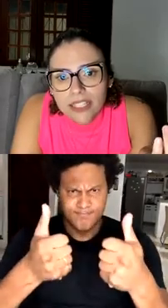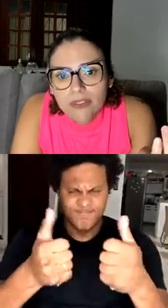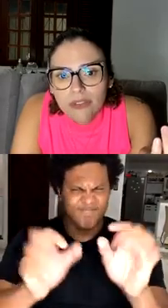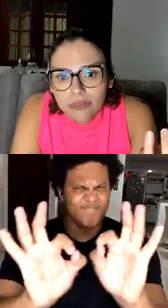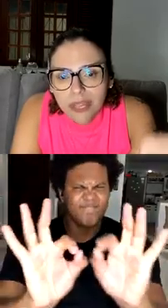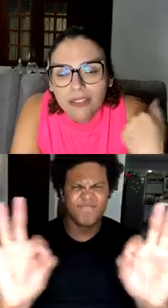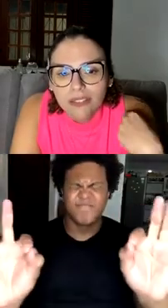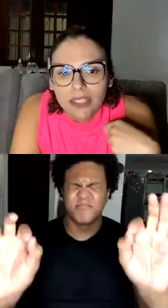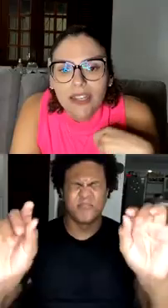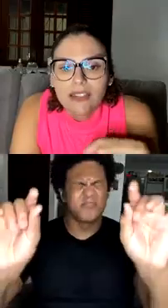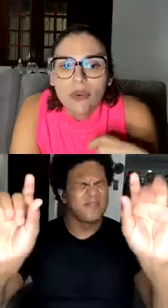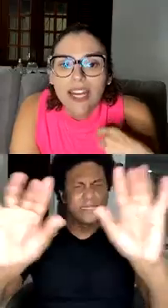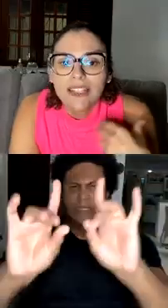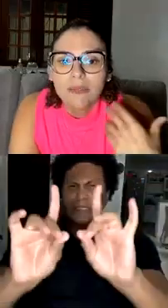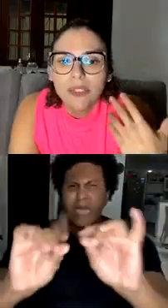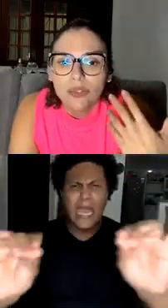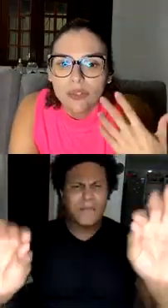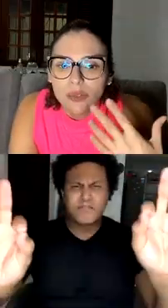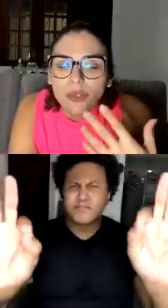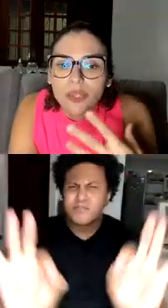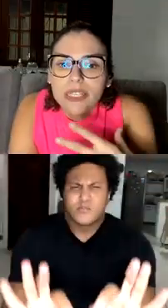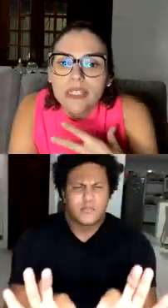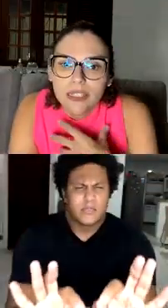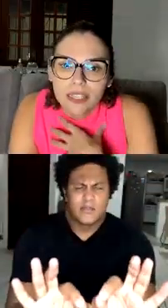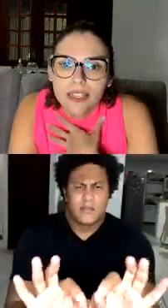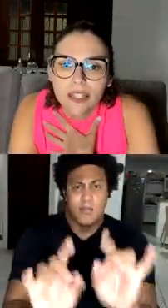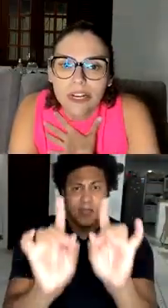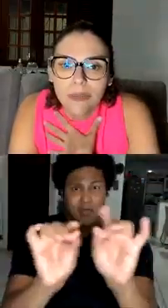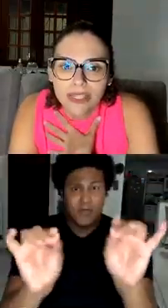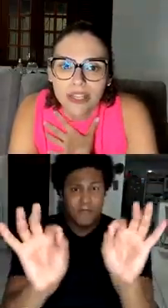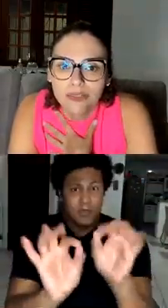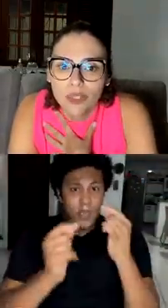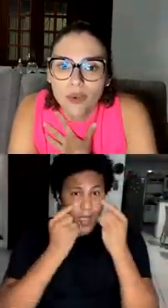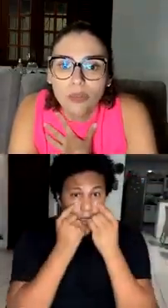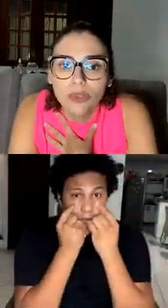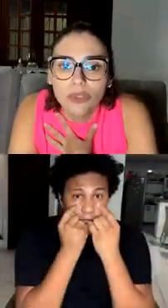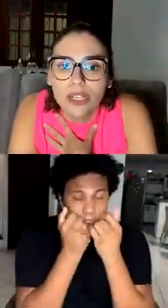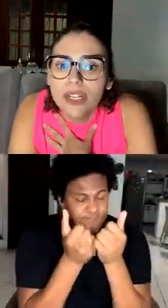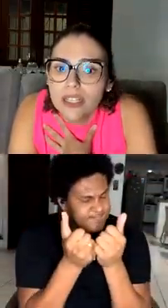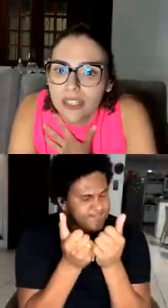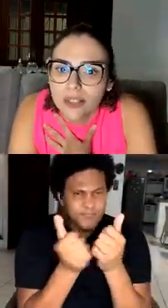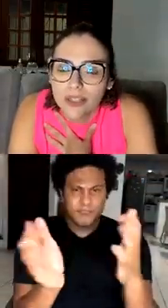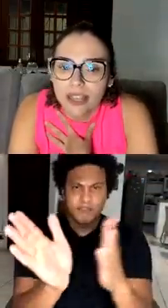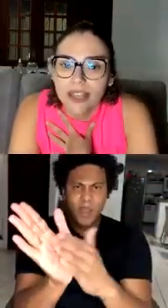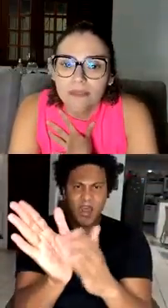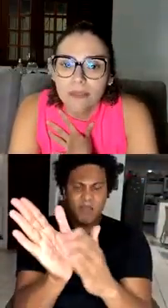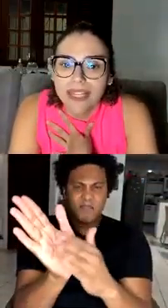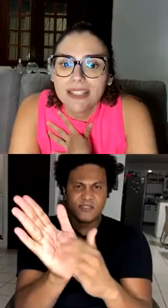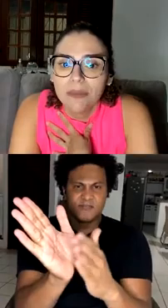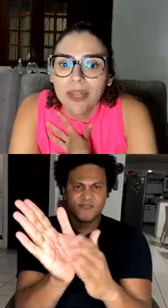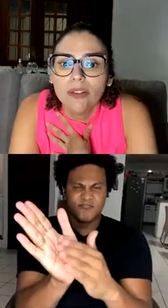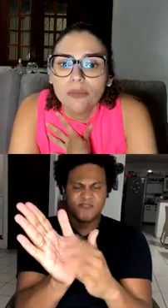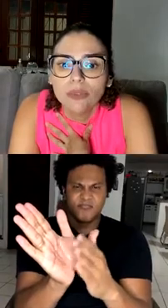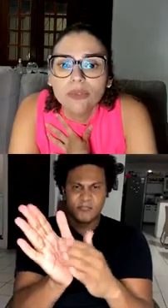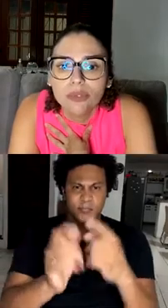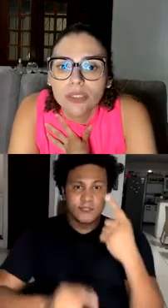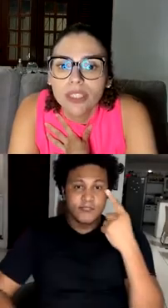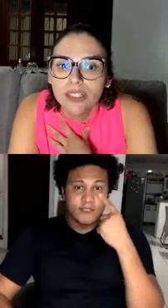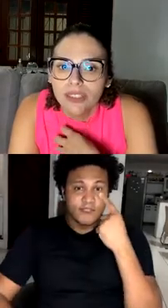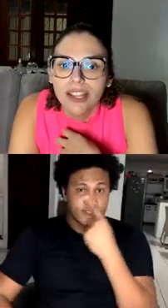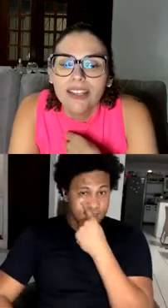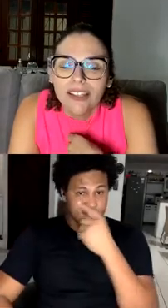Esse desenvolvimento, né, o crescimento do surdo, eles têm uma capacidade visual muito grande, eles conseguem perceber o